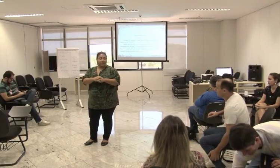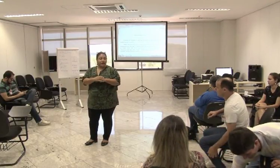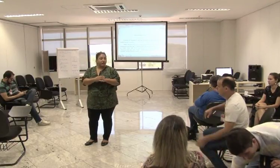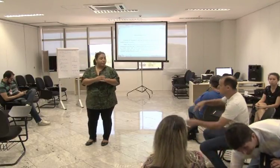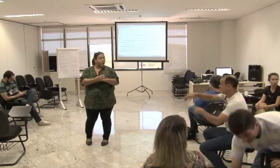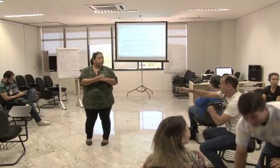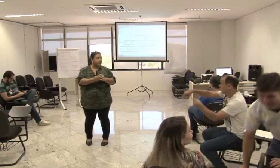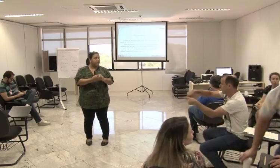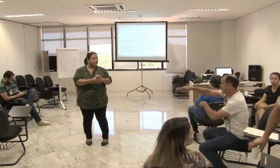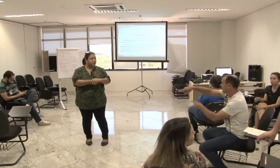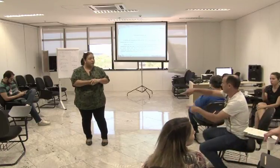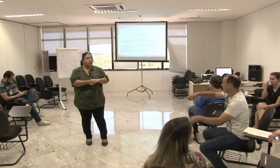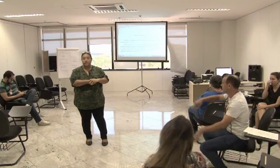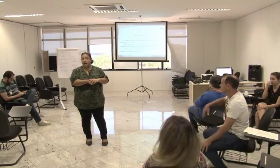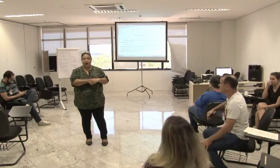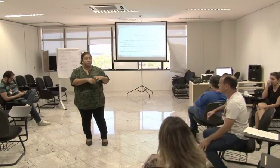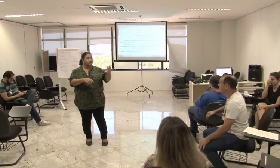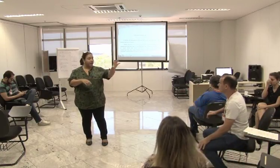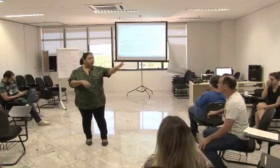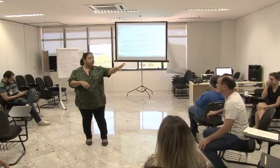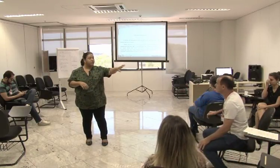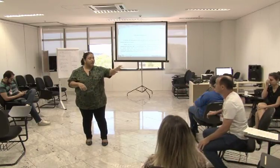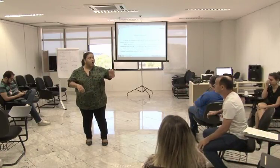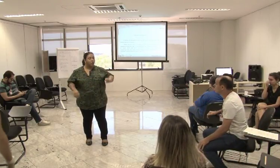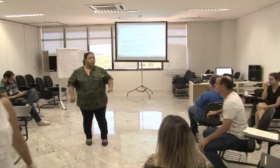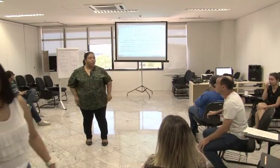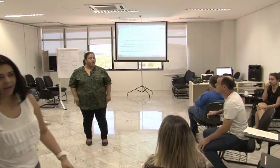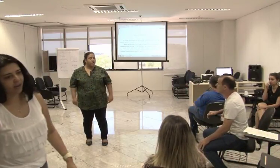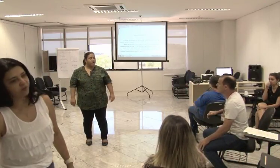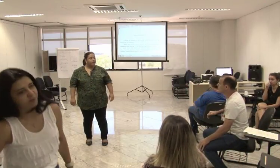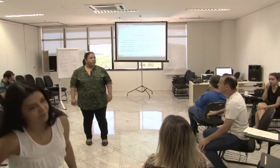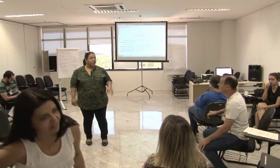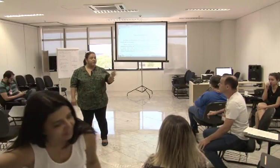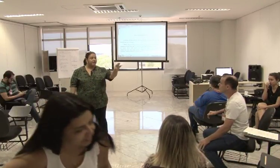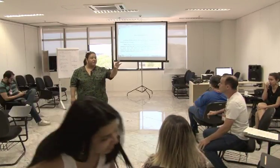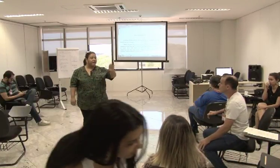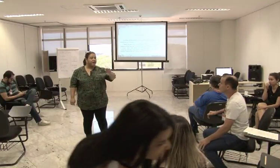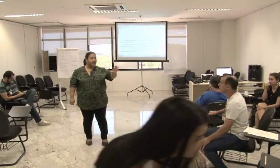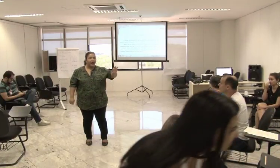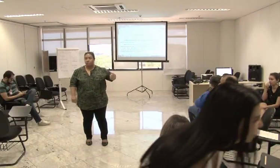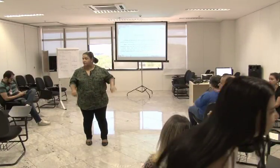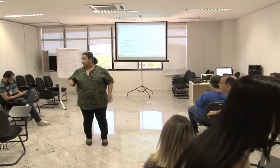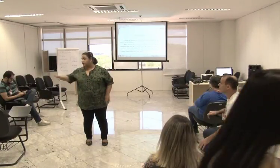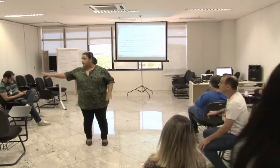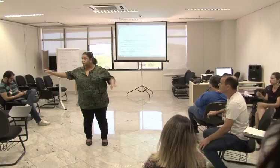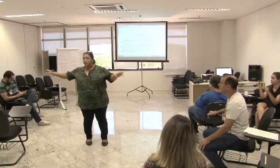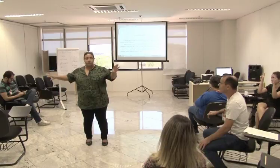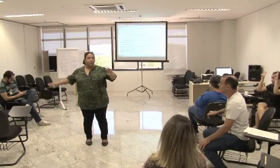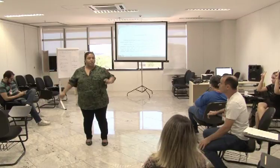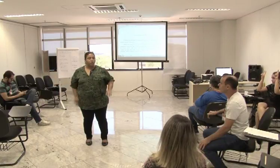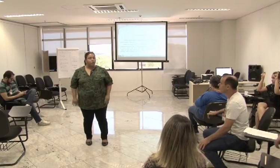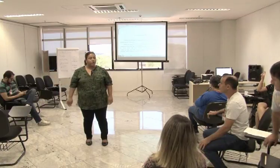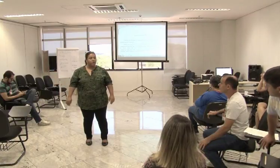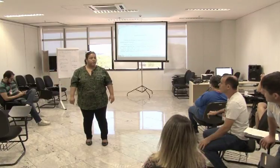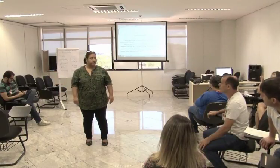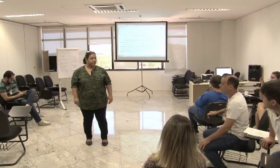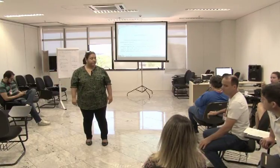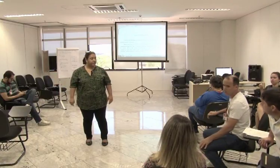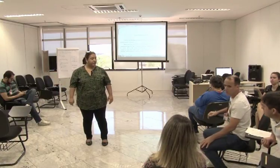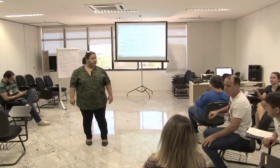Valendo ponto para... Não, você vai reunir com o seu grupo. E você vai treinar. Vocês não vão se encontrar com outro grupo, não. Meu